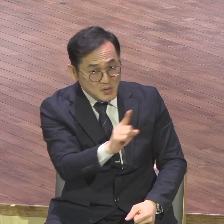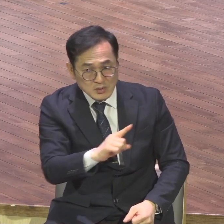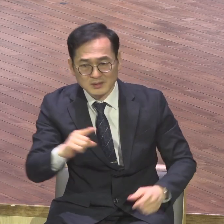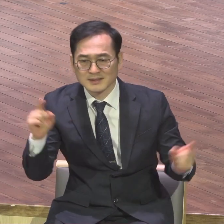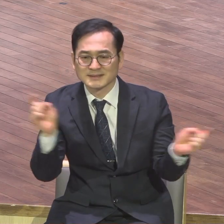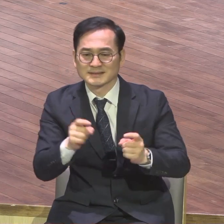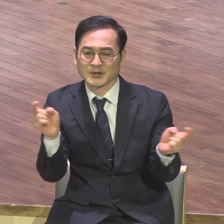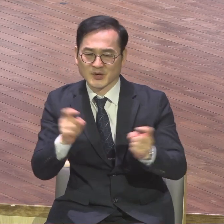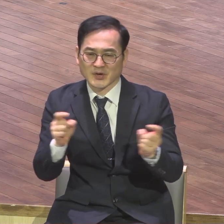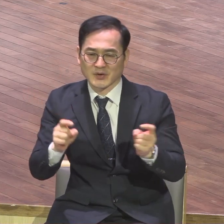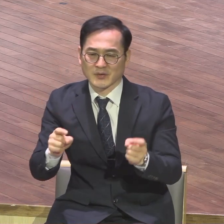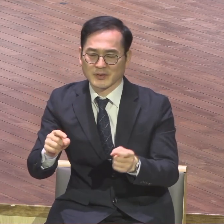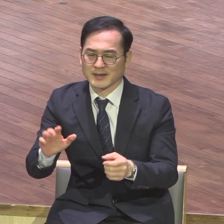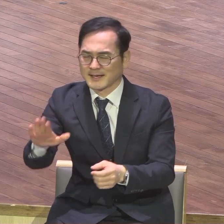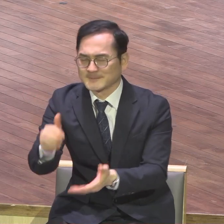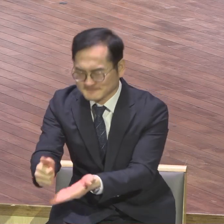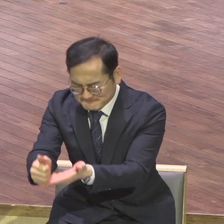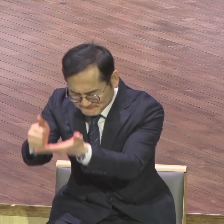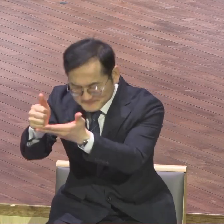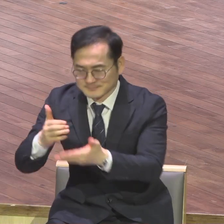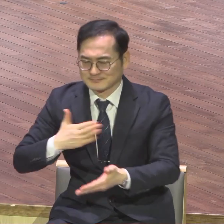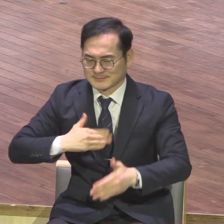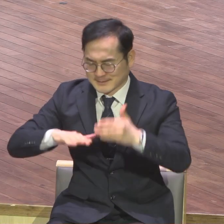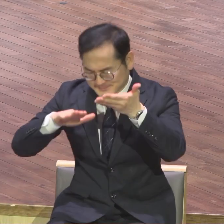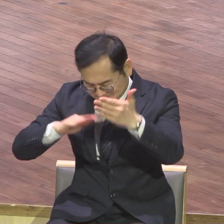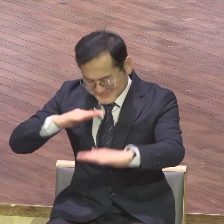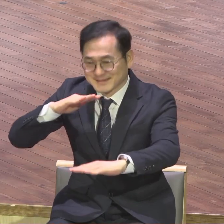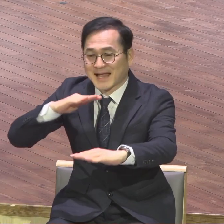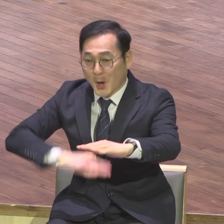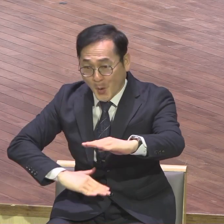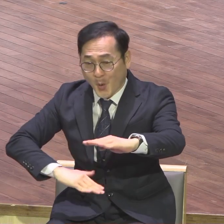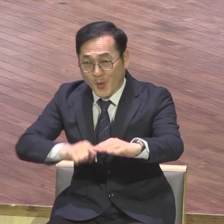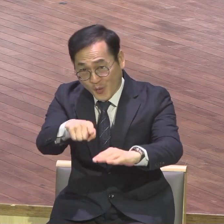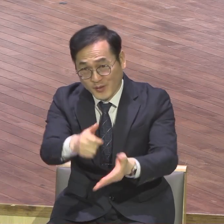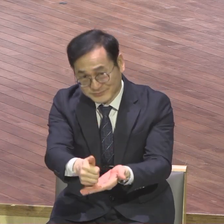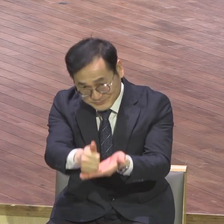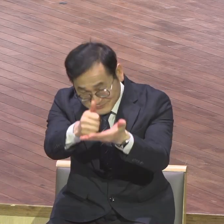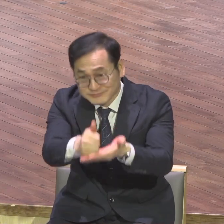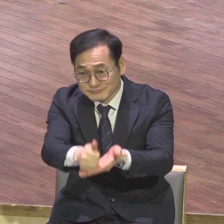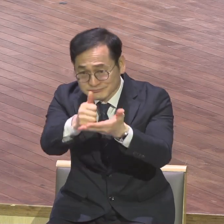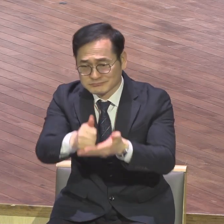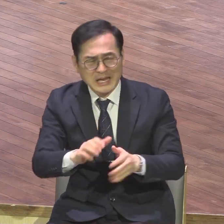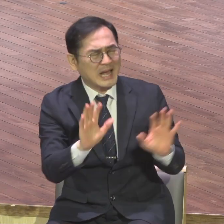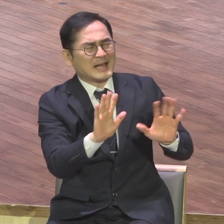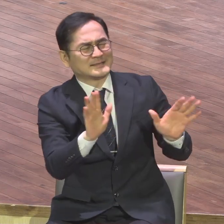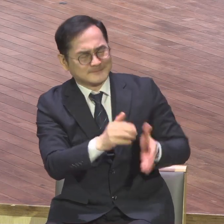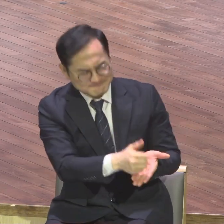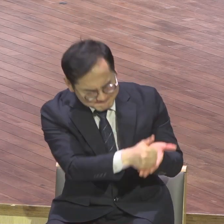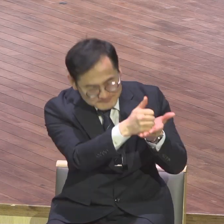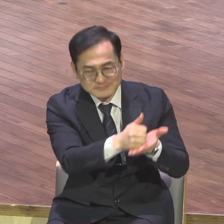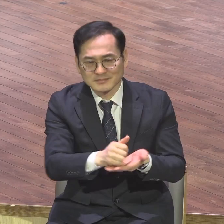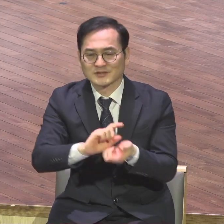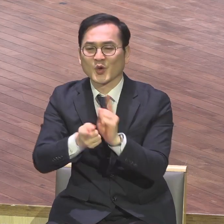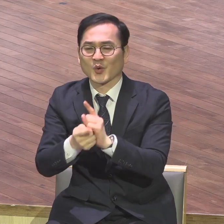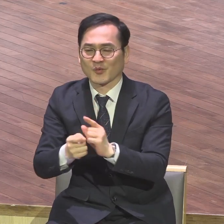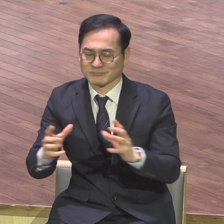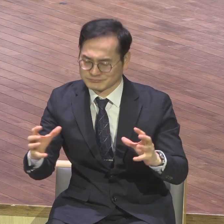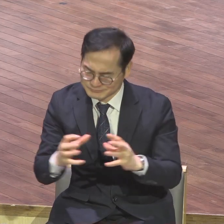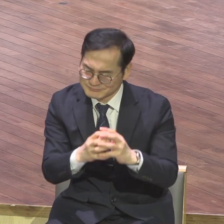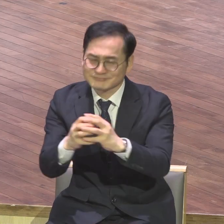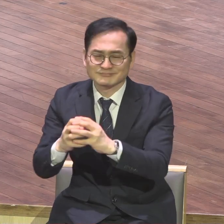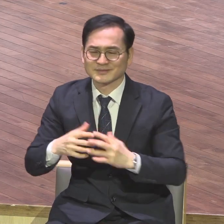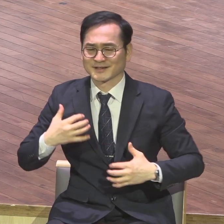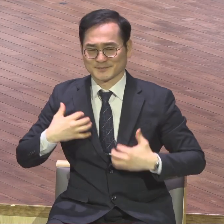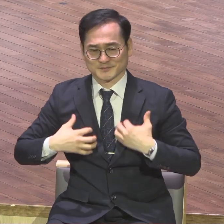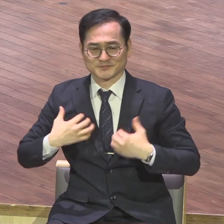기쁨이 있습니다. 교회적으로 그리스도 예수만 드러낸 삶을 살 수 있도록 지금 뭐 하고 있어요? 삶 운동을 펼치고 있습니다. 이